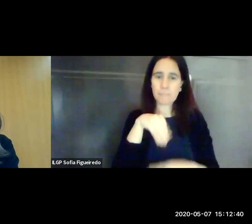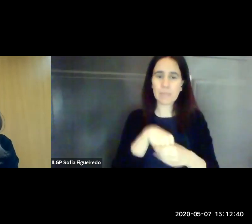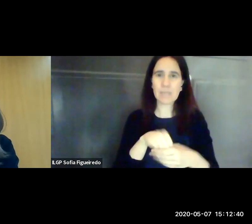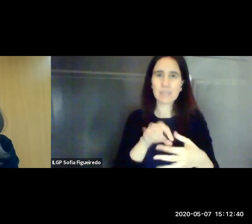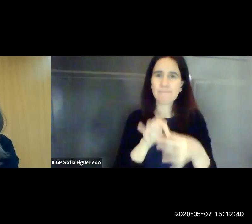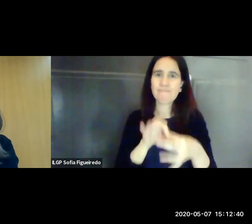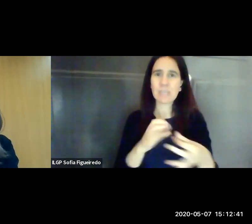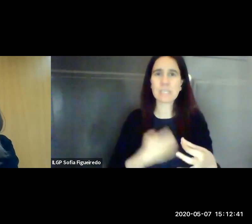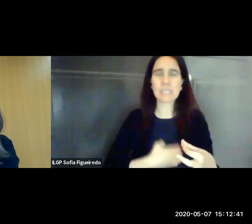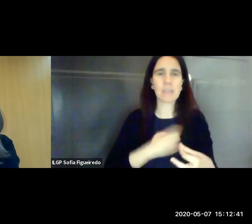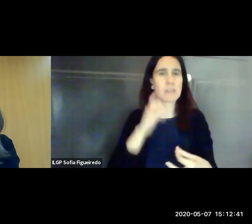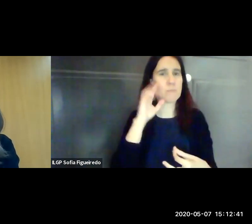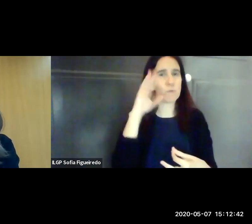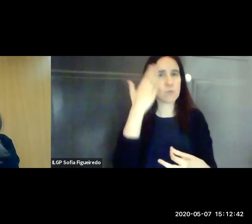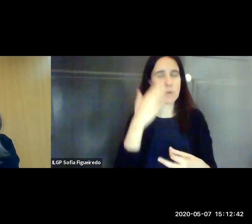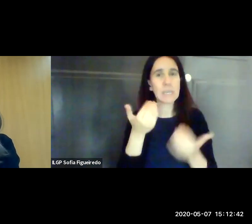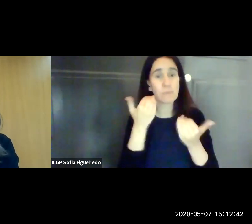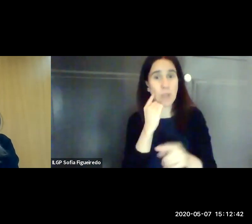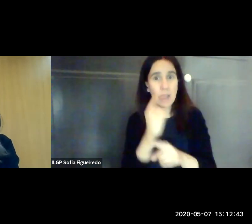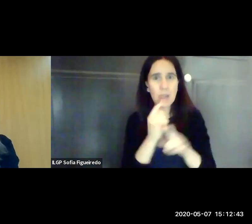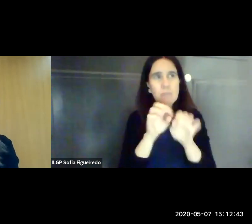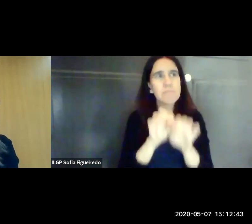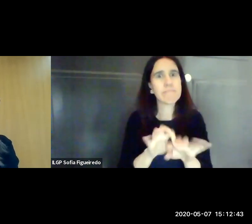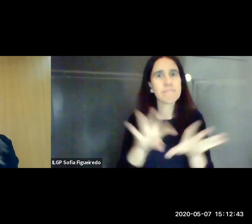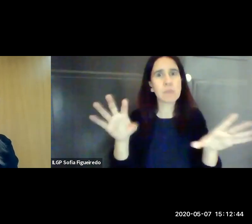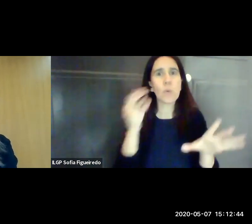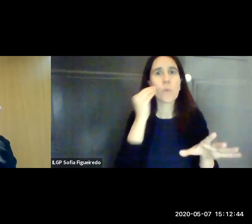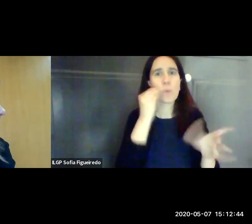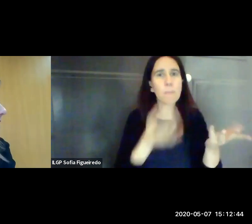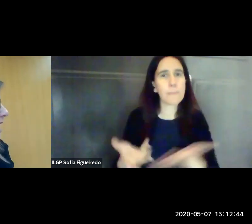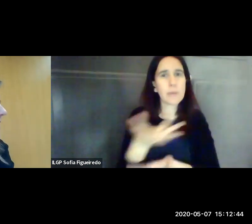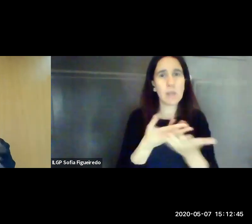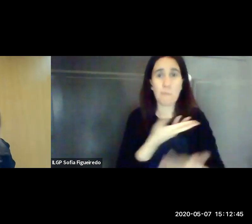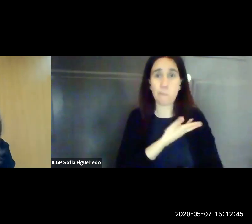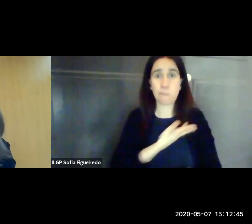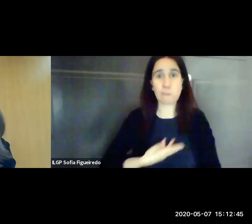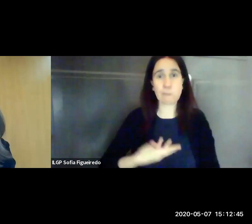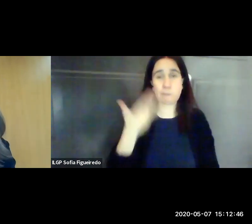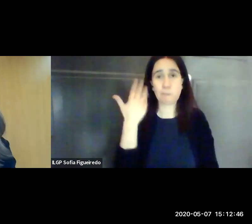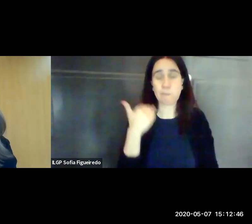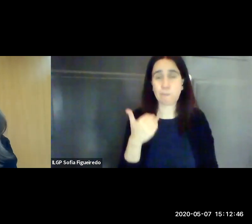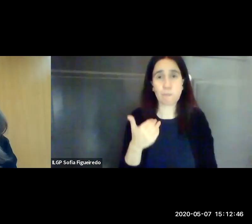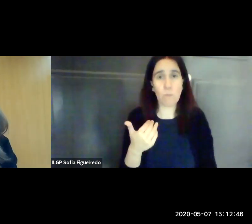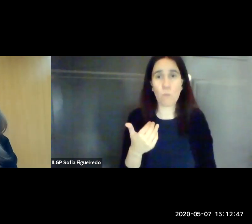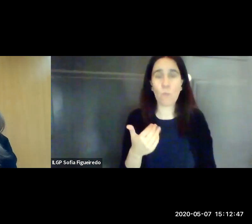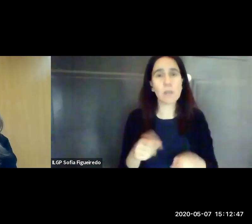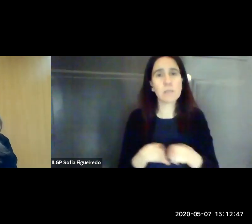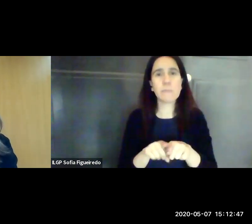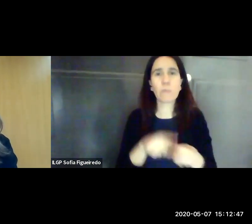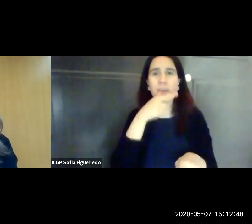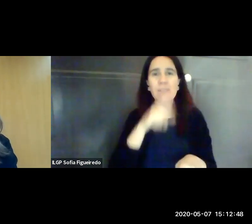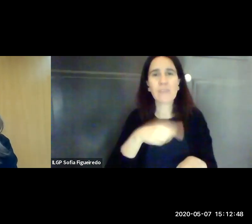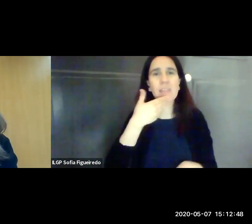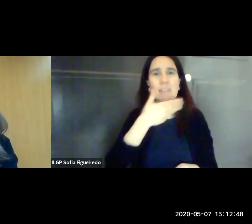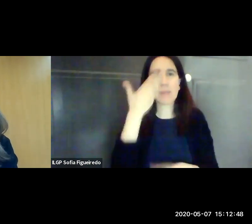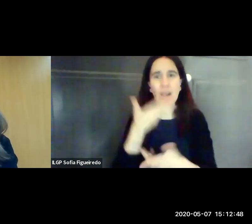como difundir e partilhar a tal informação, muitas vezes até se conseguia partilhar quase a beber o café de manhã e que